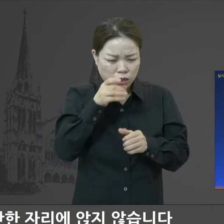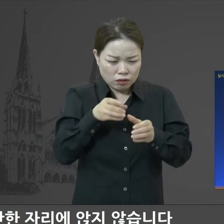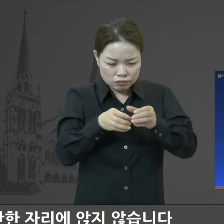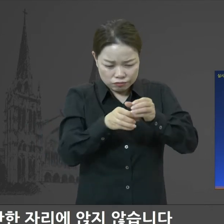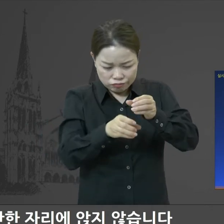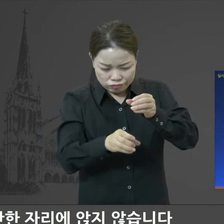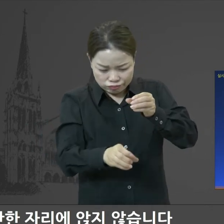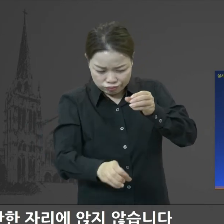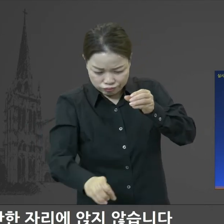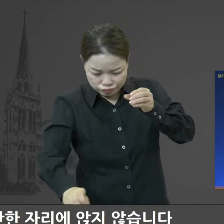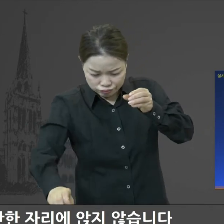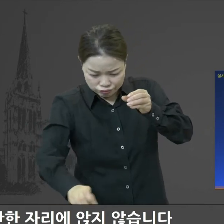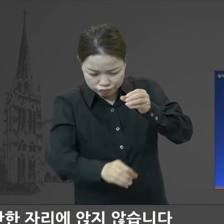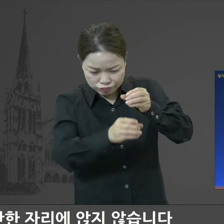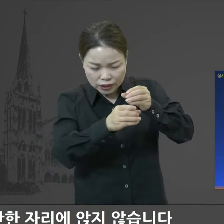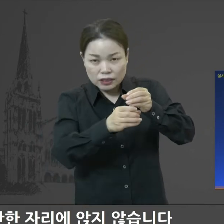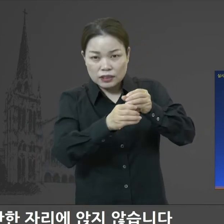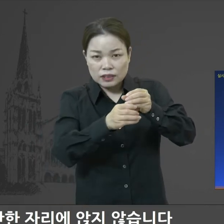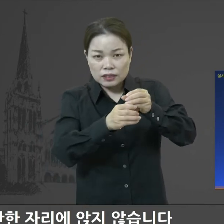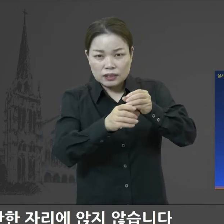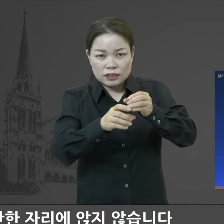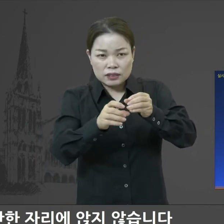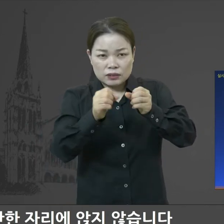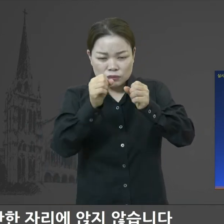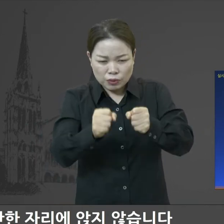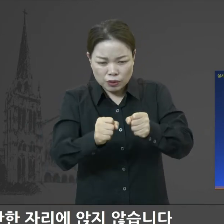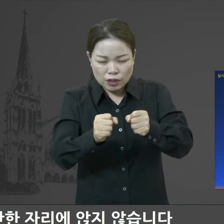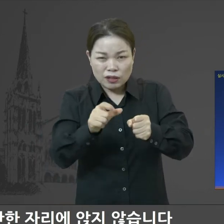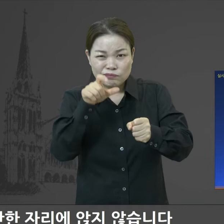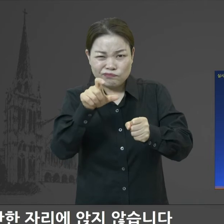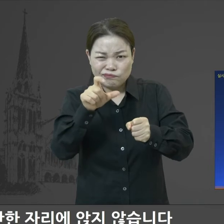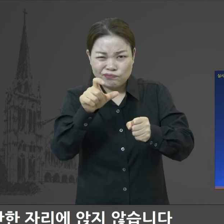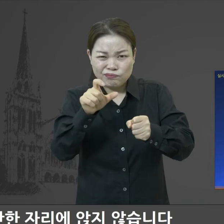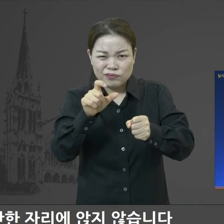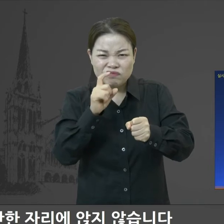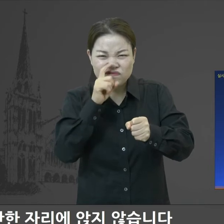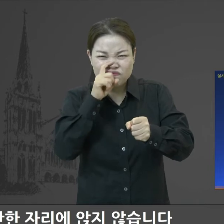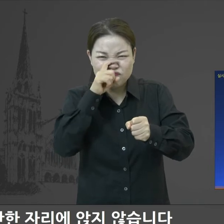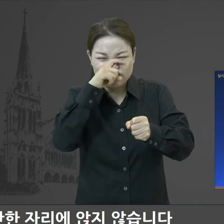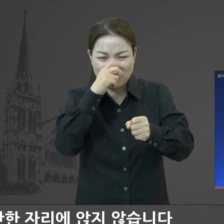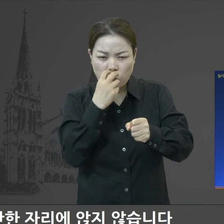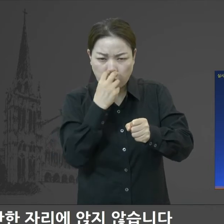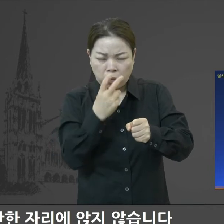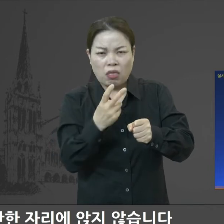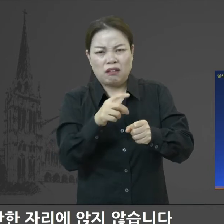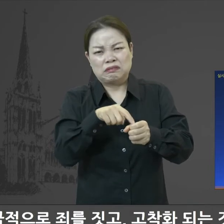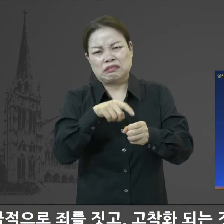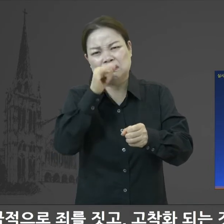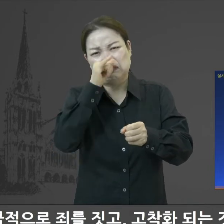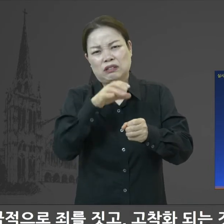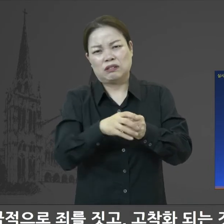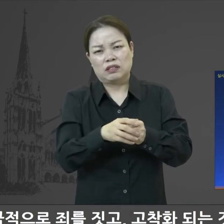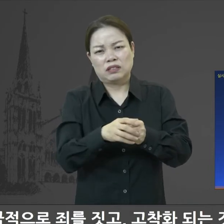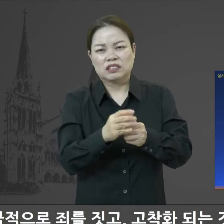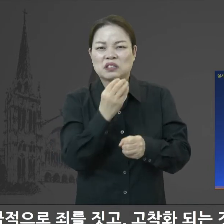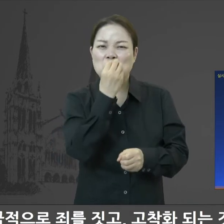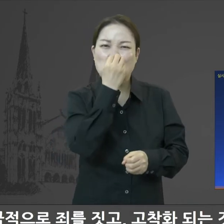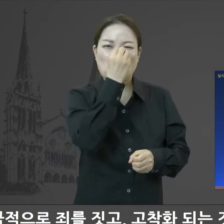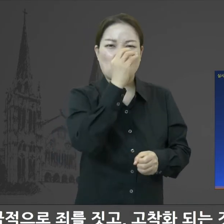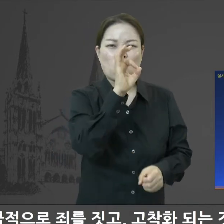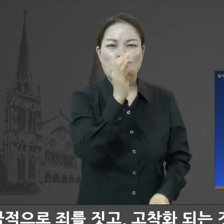통로인데 거기 보면 고착되어서 돌처럼 굳어버린 오염물들이 있습니다. 이것이